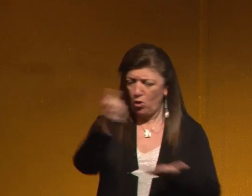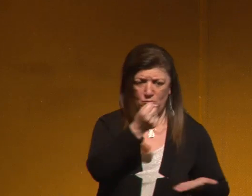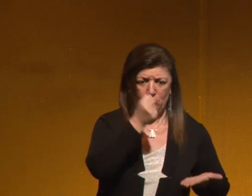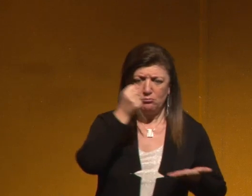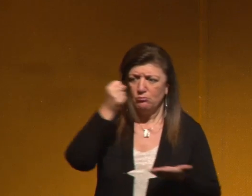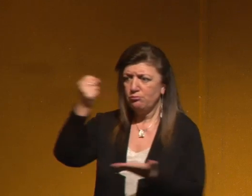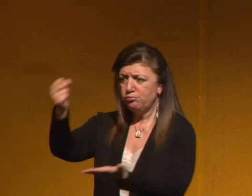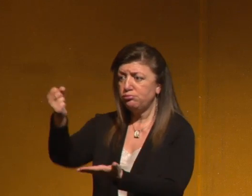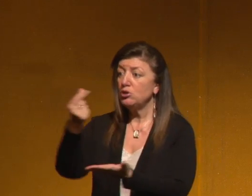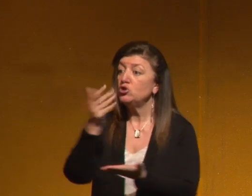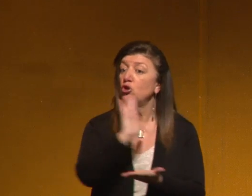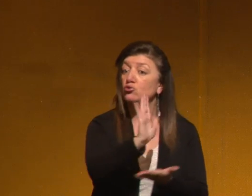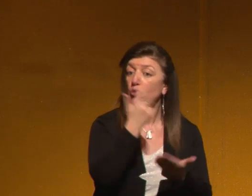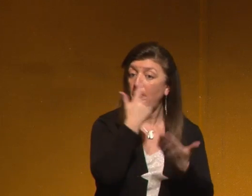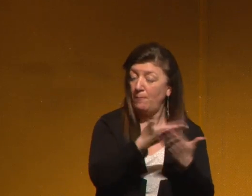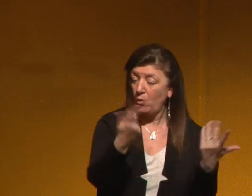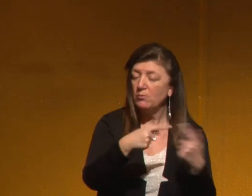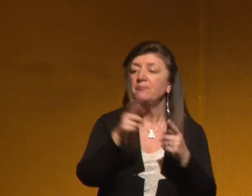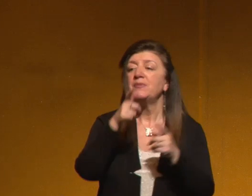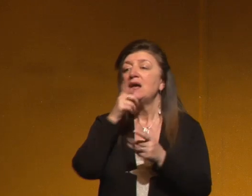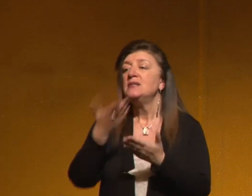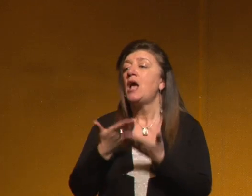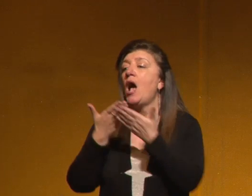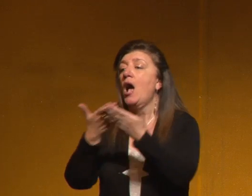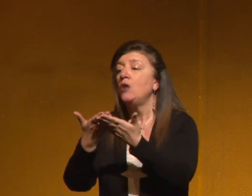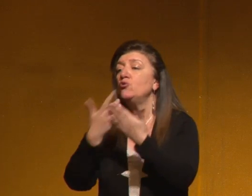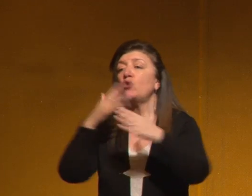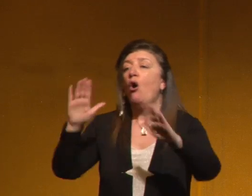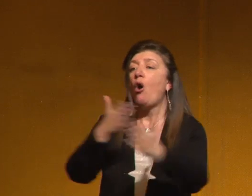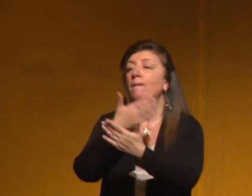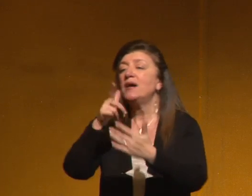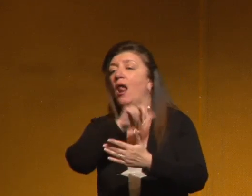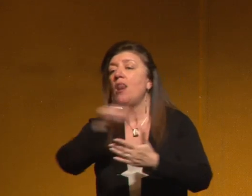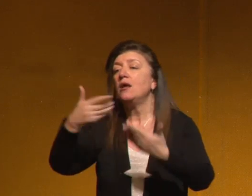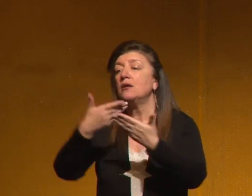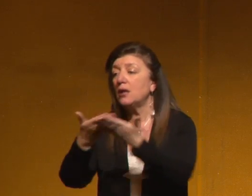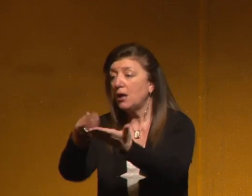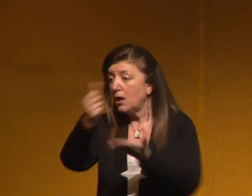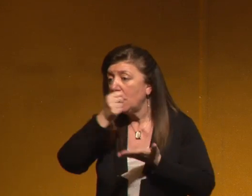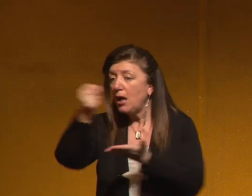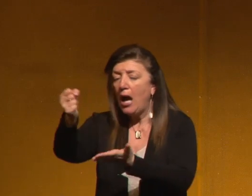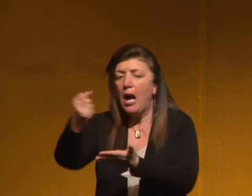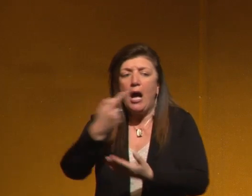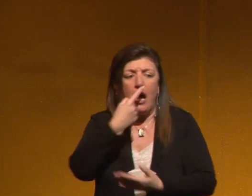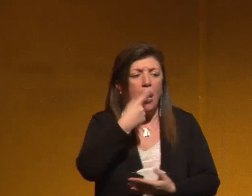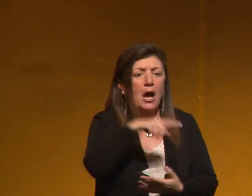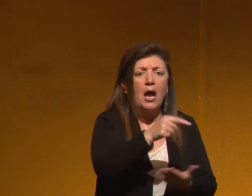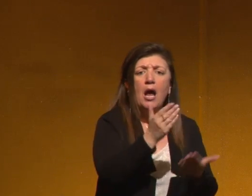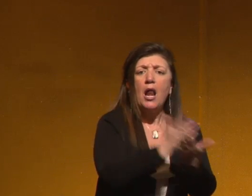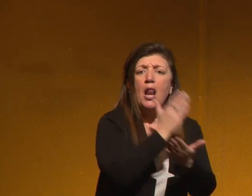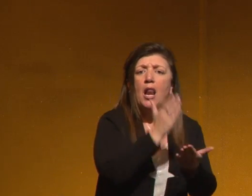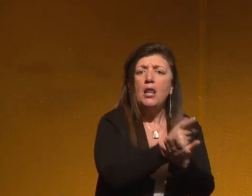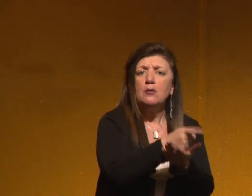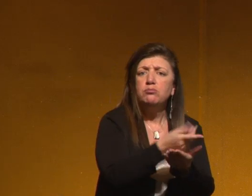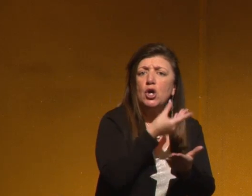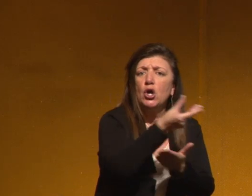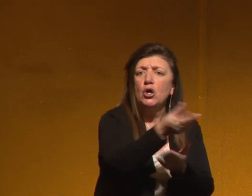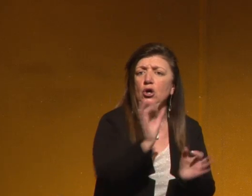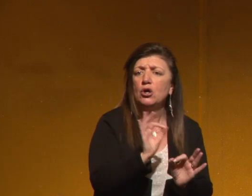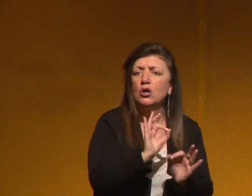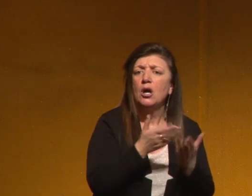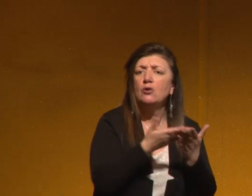un'opera lirica perché non dobbiamo aiutare un libro perché noi dobbiamo avere uno strumento di incentivi di sostegno se il libro